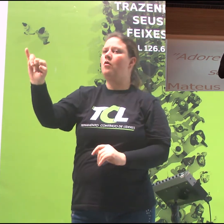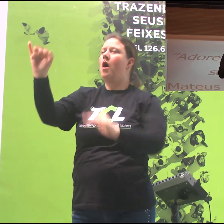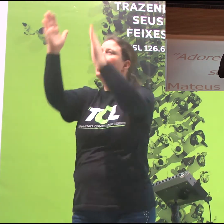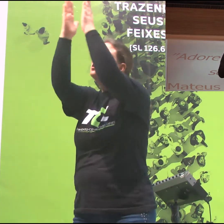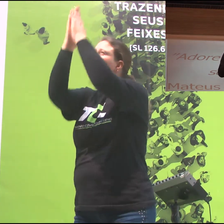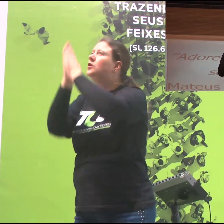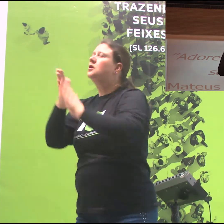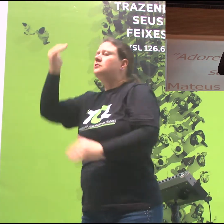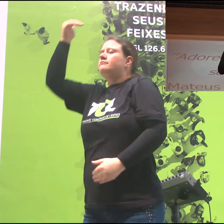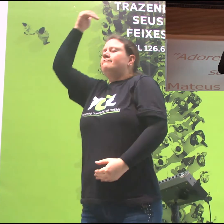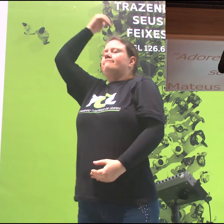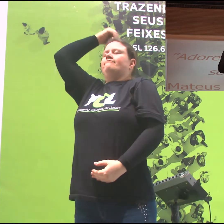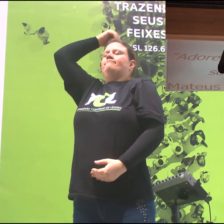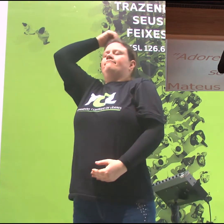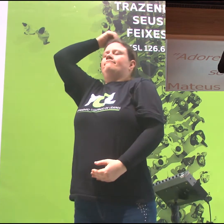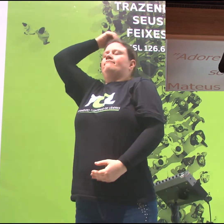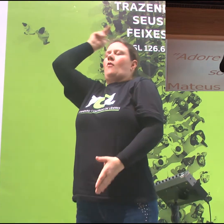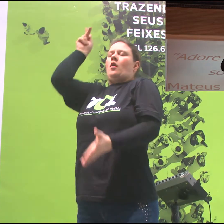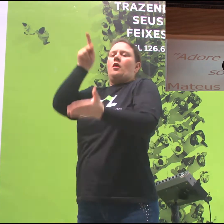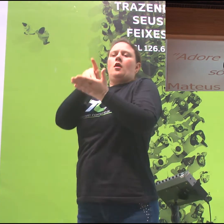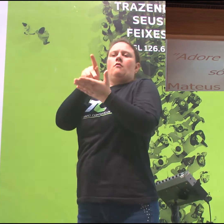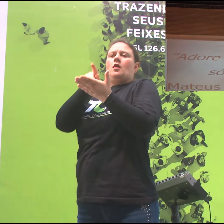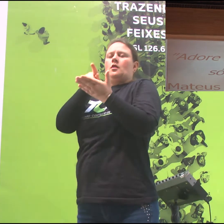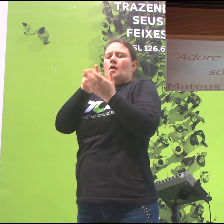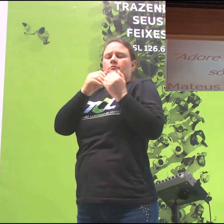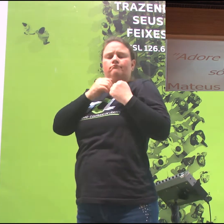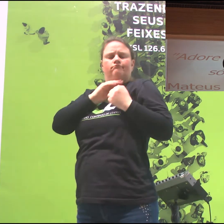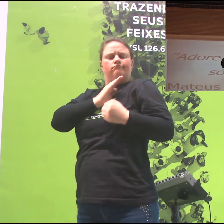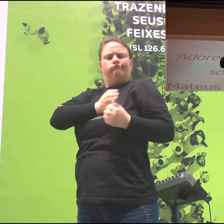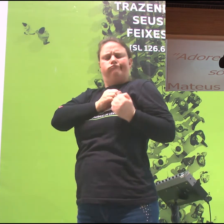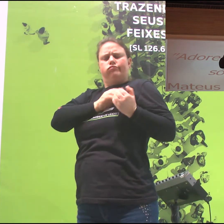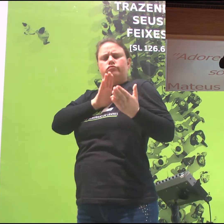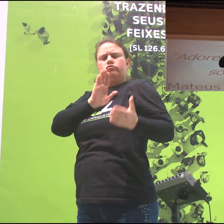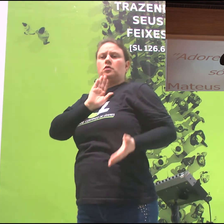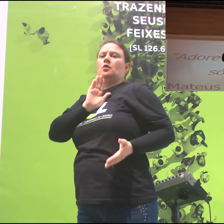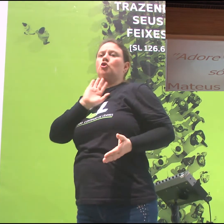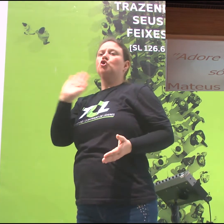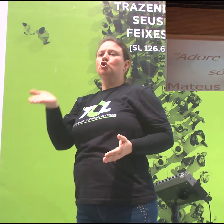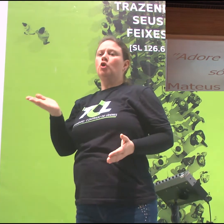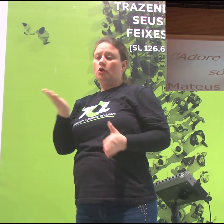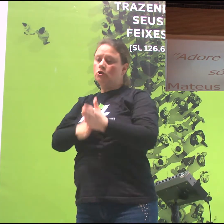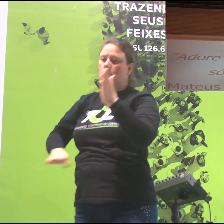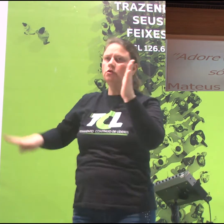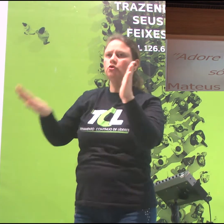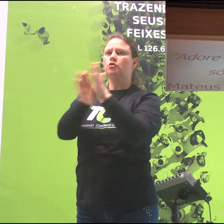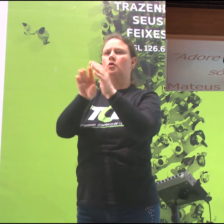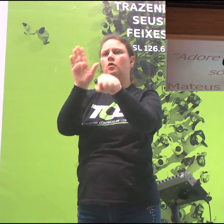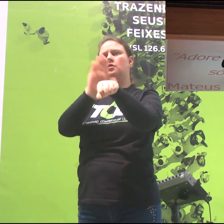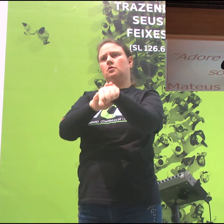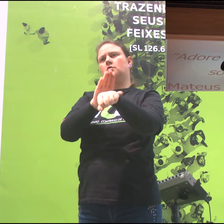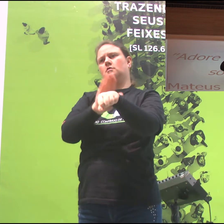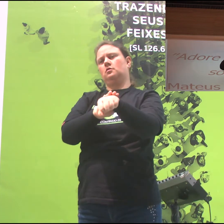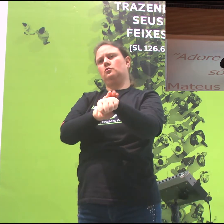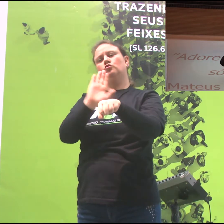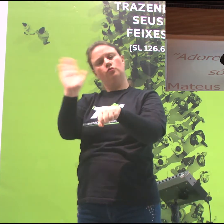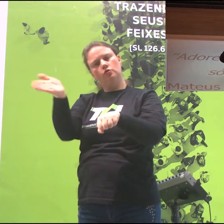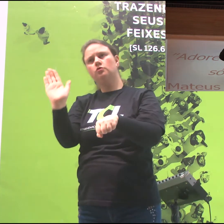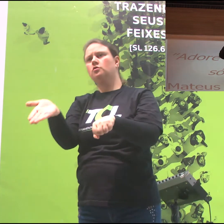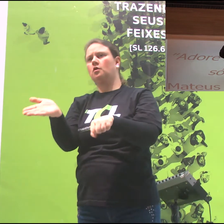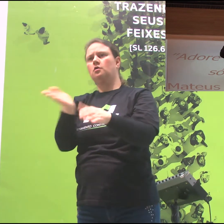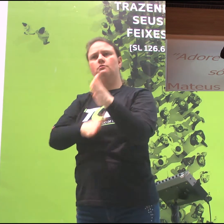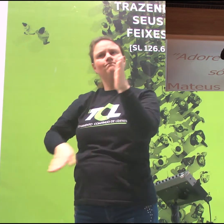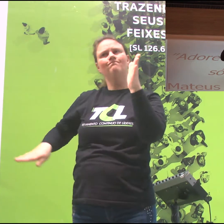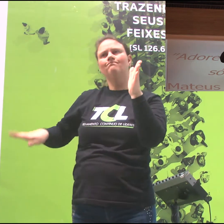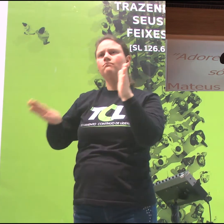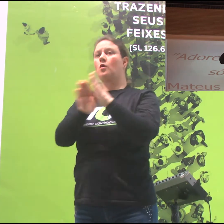procura. Então ele diz que já chegou essa hora, já chegou, está chegando e de fato